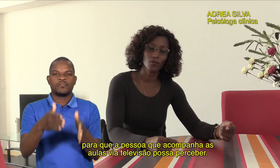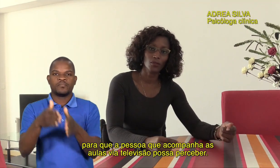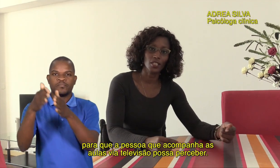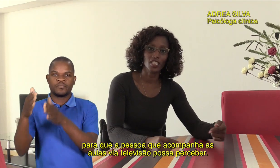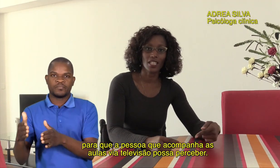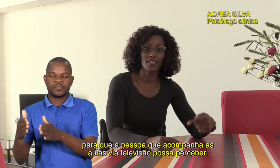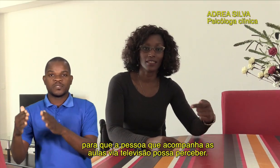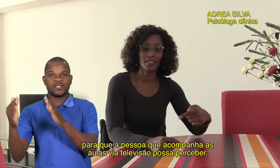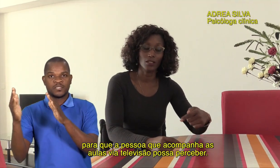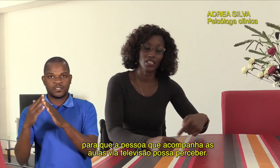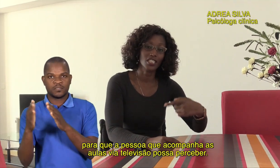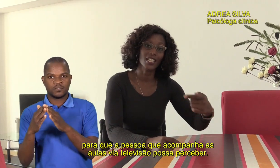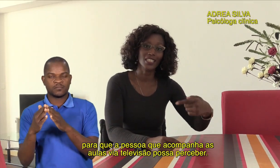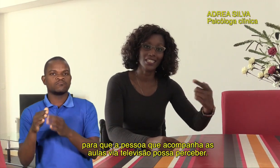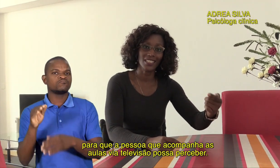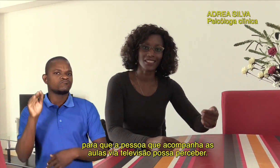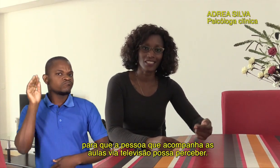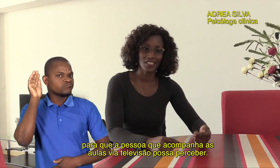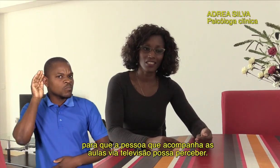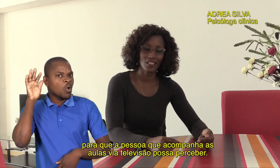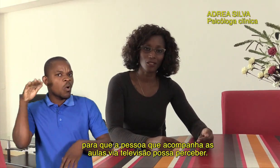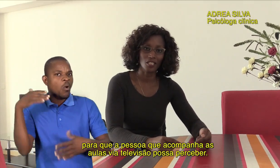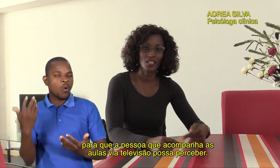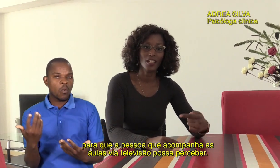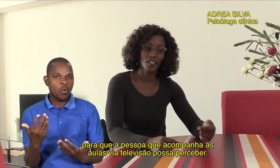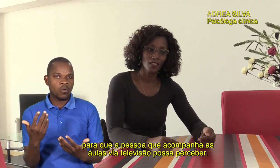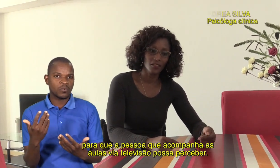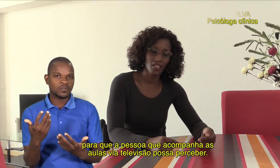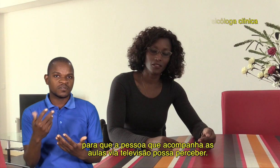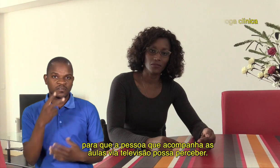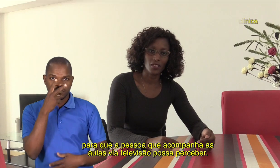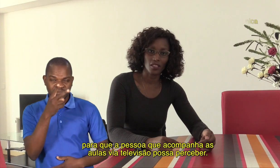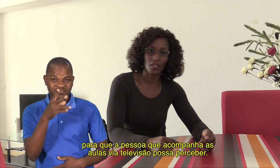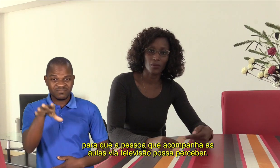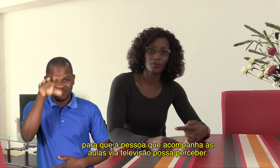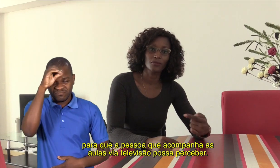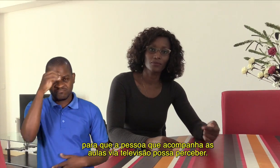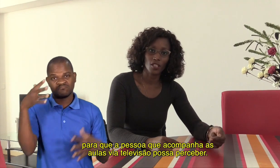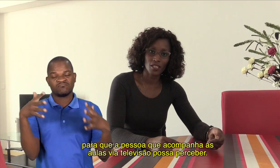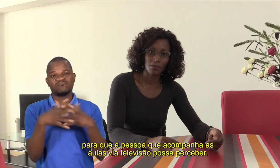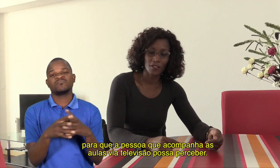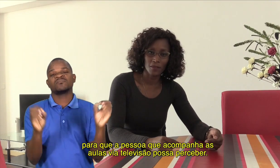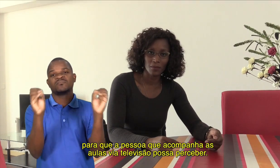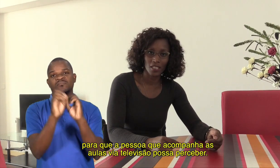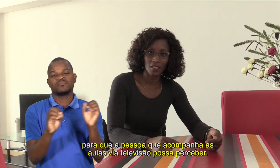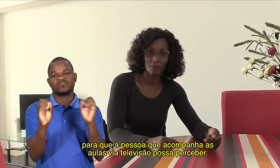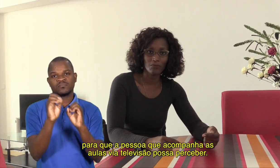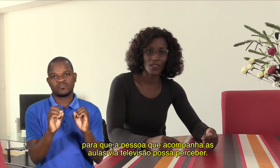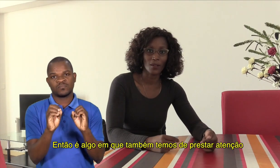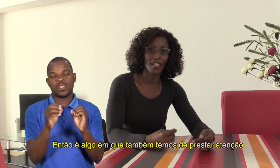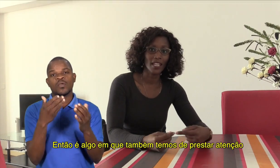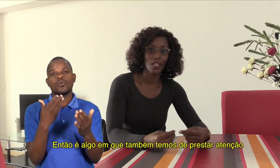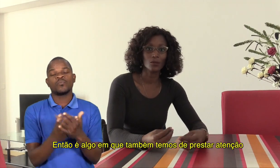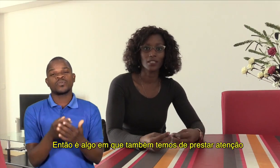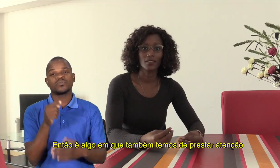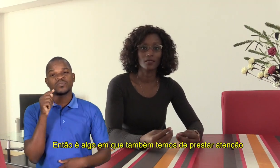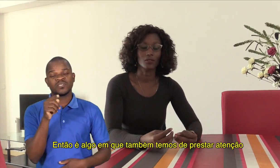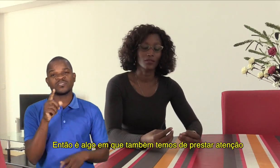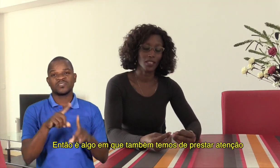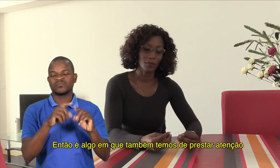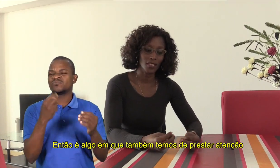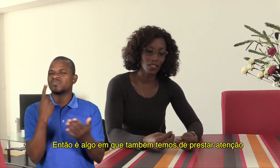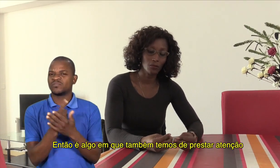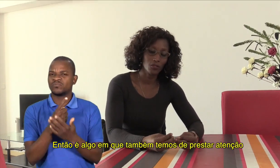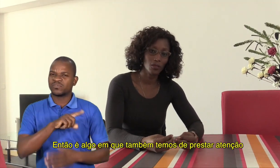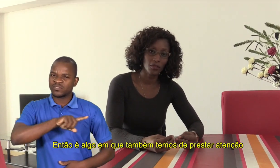esta pessoa que está a tentar seguir as aulas via televisão possa perceber. É algo que